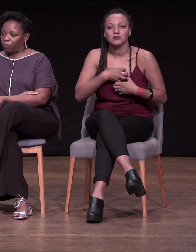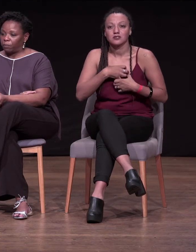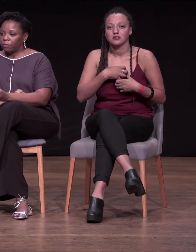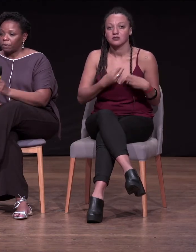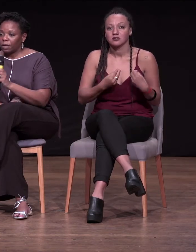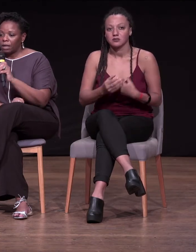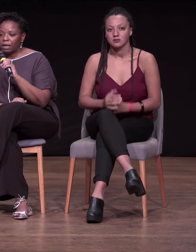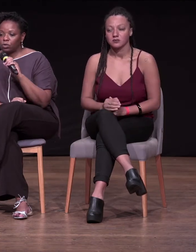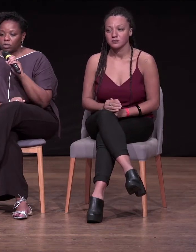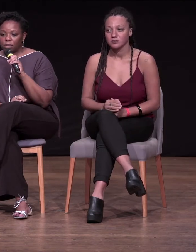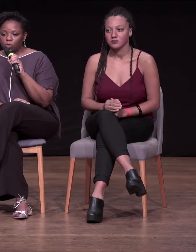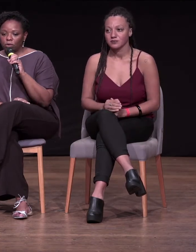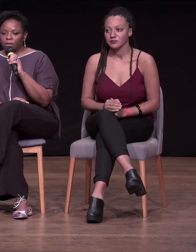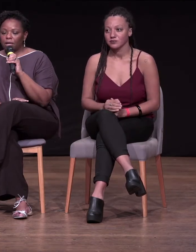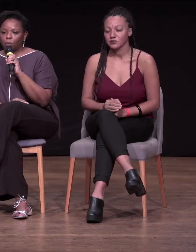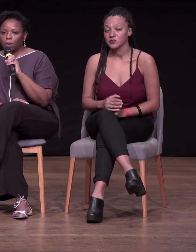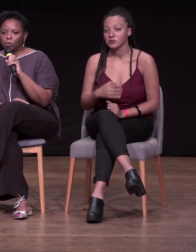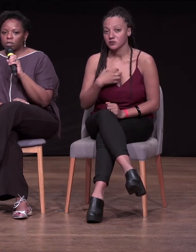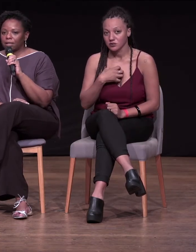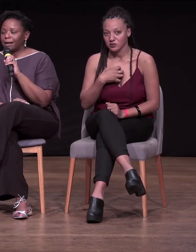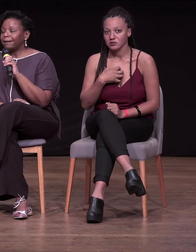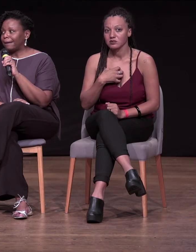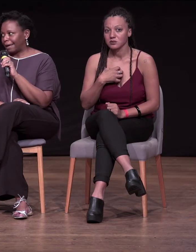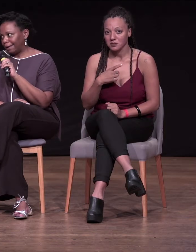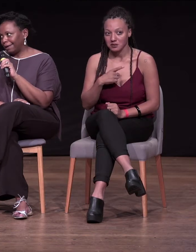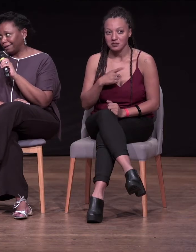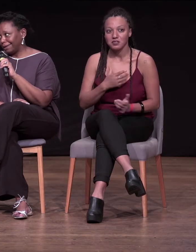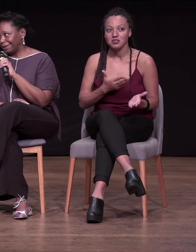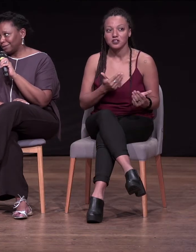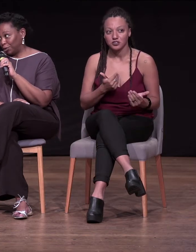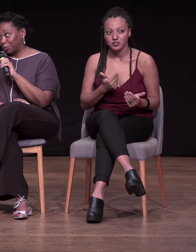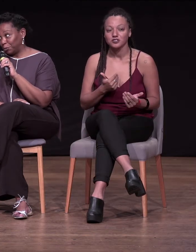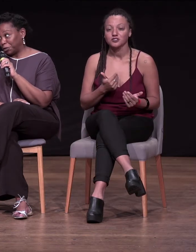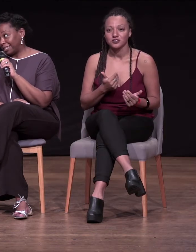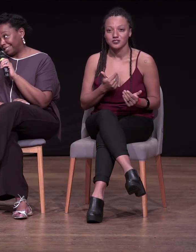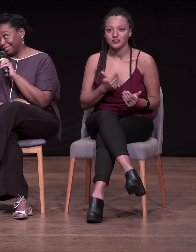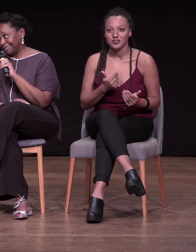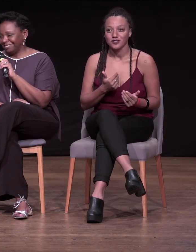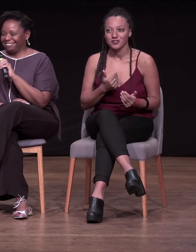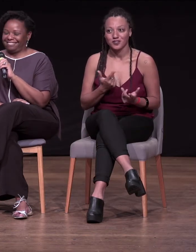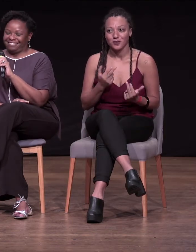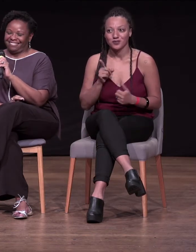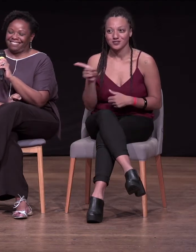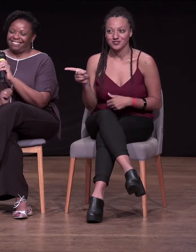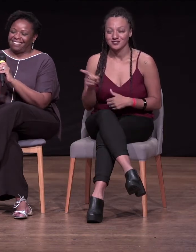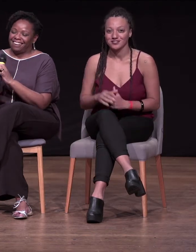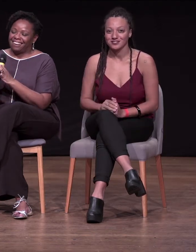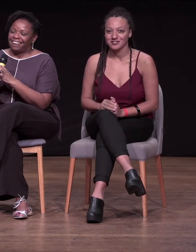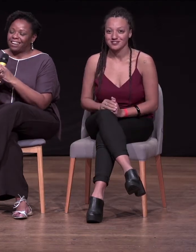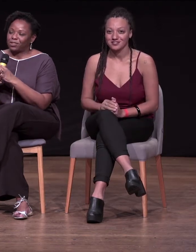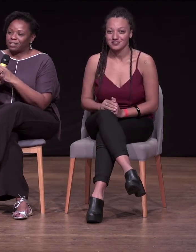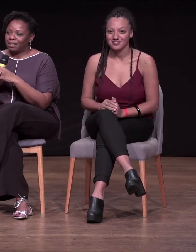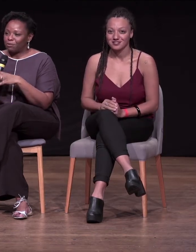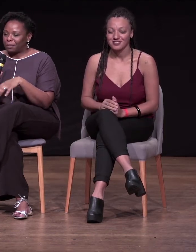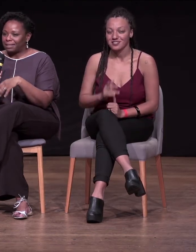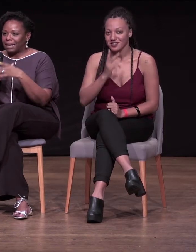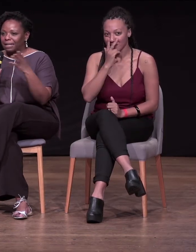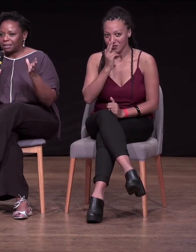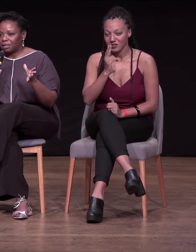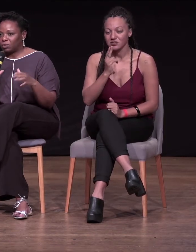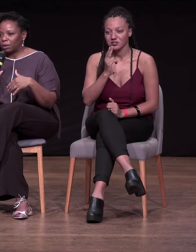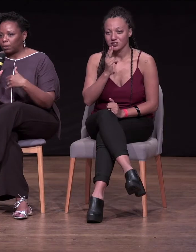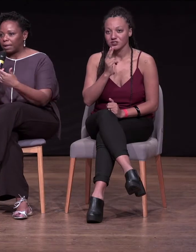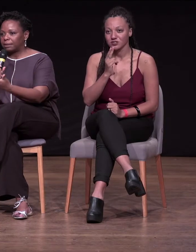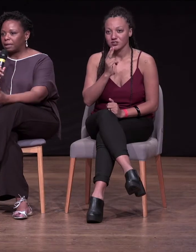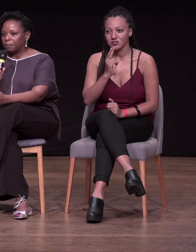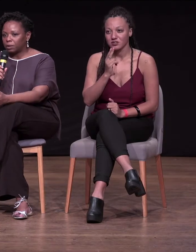isso? Eu sinto que tem uma moçada aí, né? Tipo você. Acho que teve uma entrada,